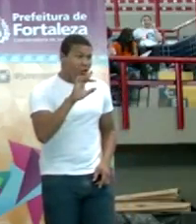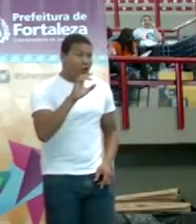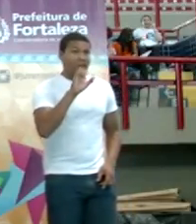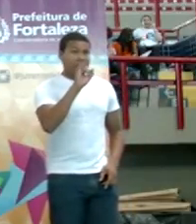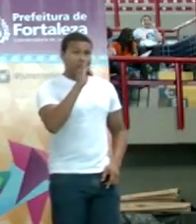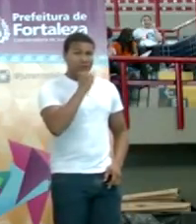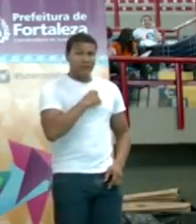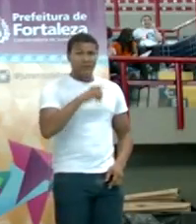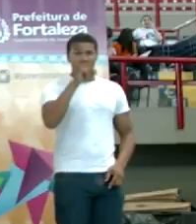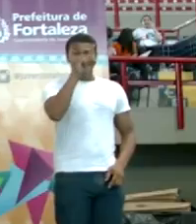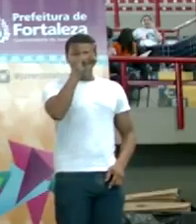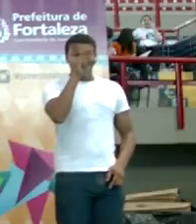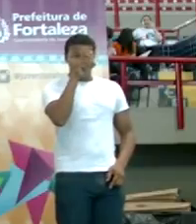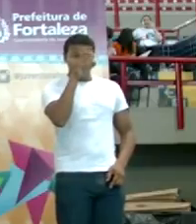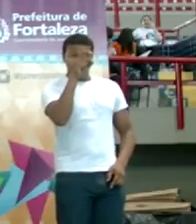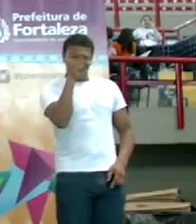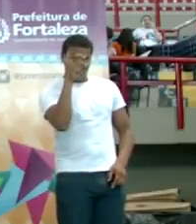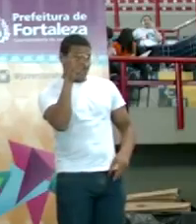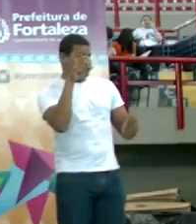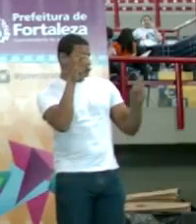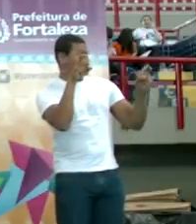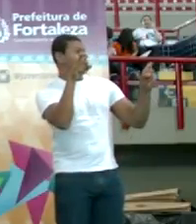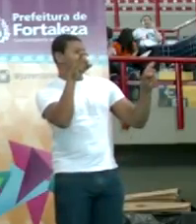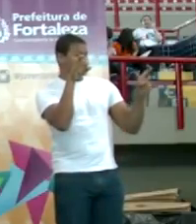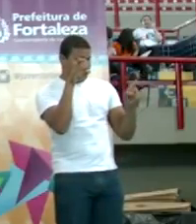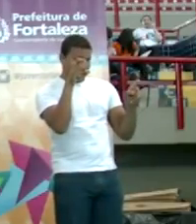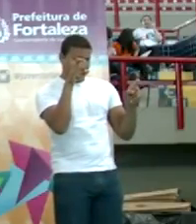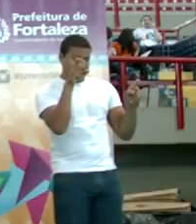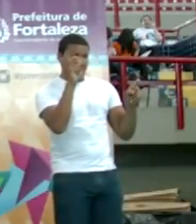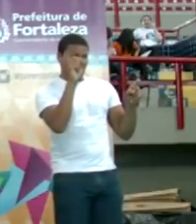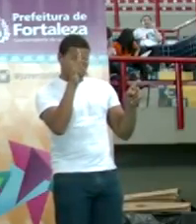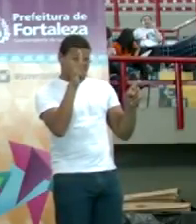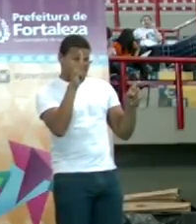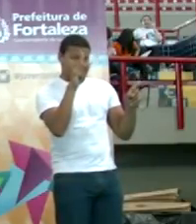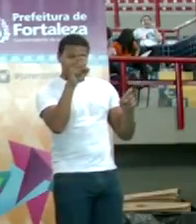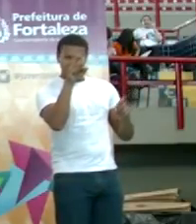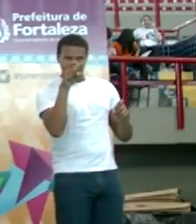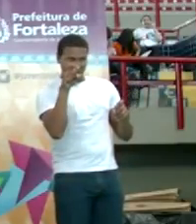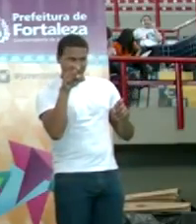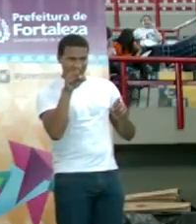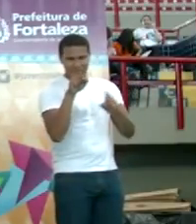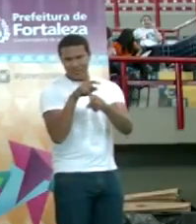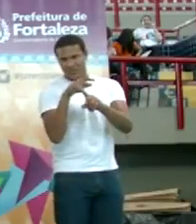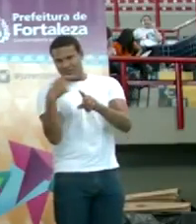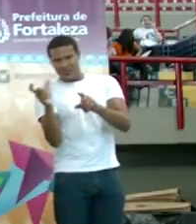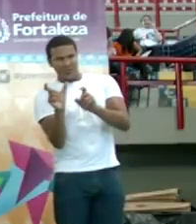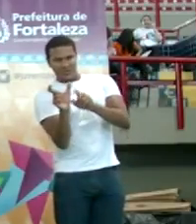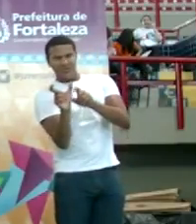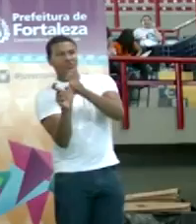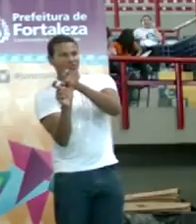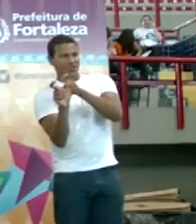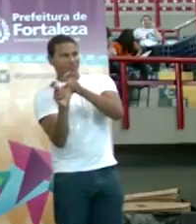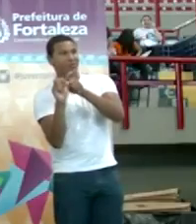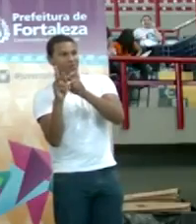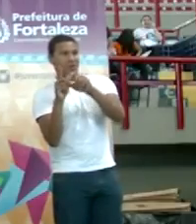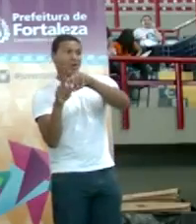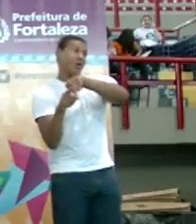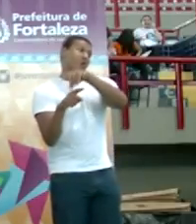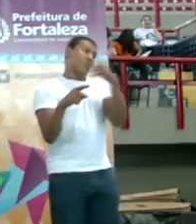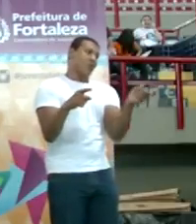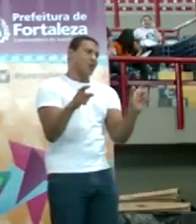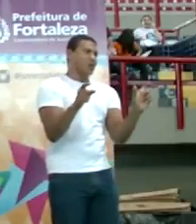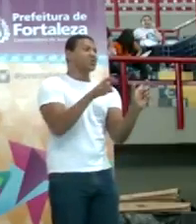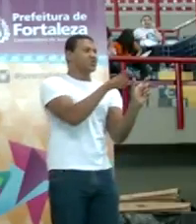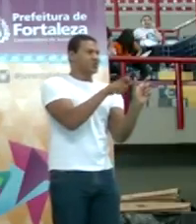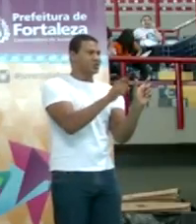tiver outra com quem eu vá cancelar. Se tivesse x de um lado e x do outro, aí eu podia cancelar